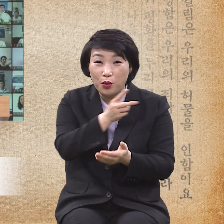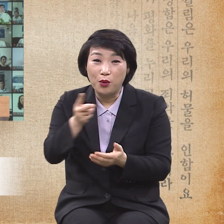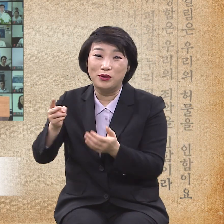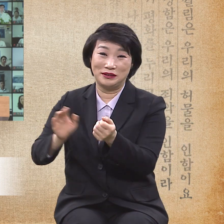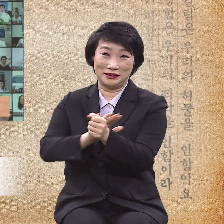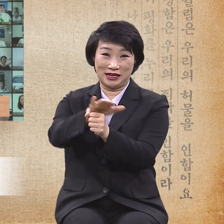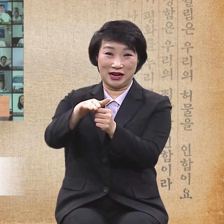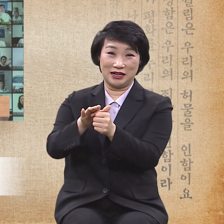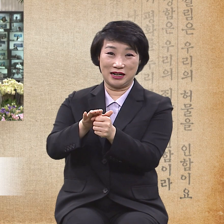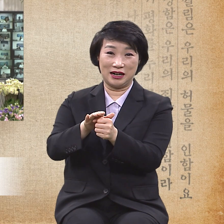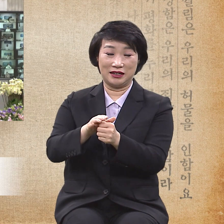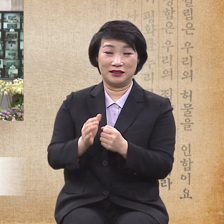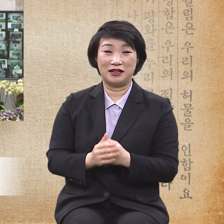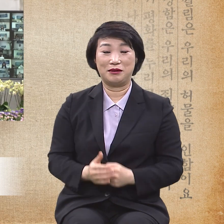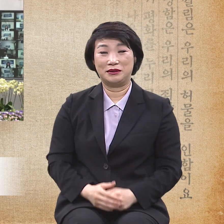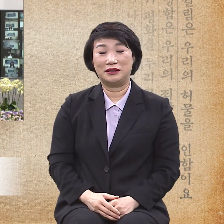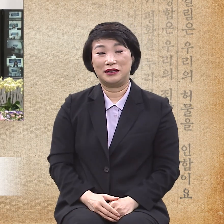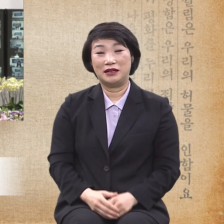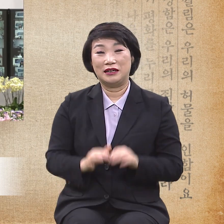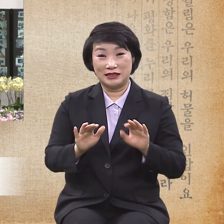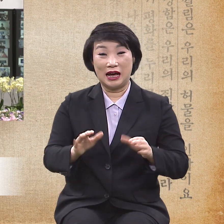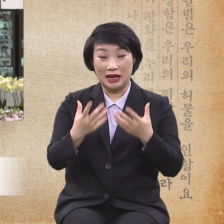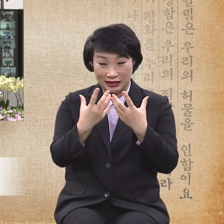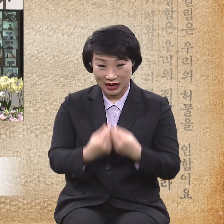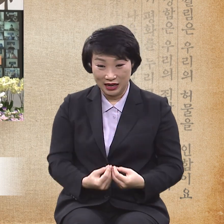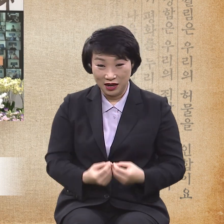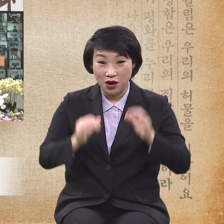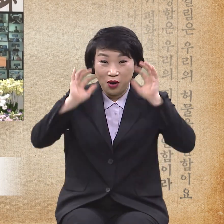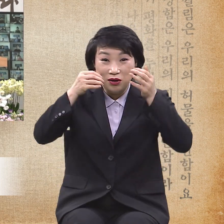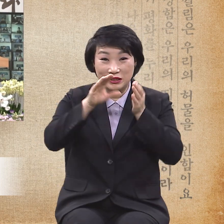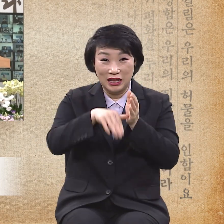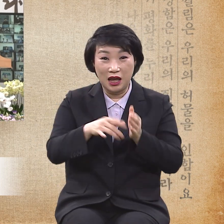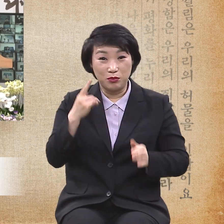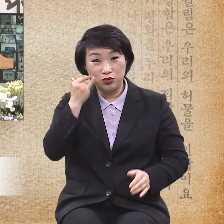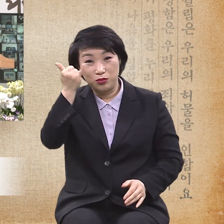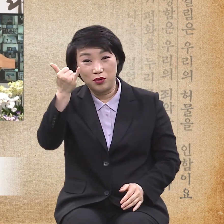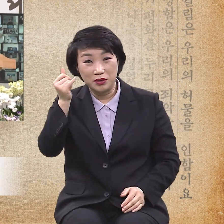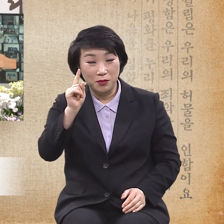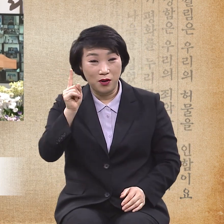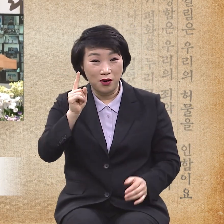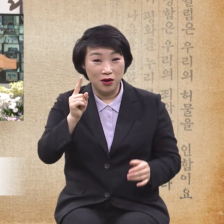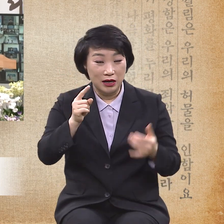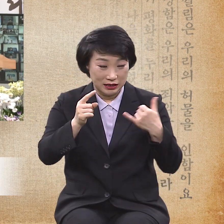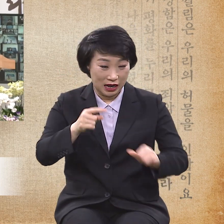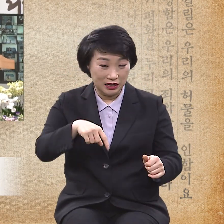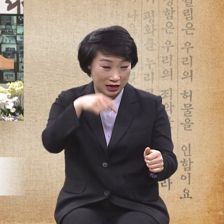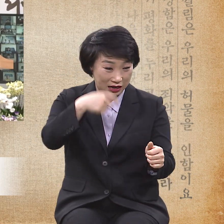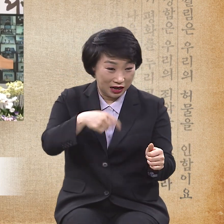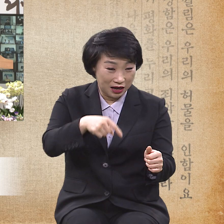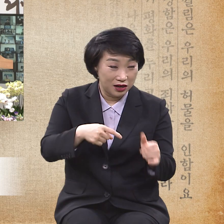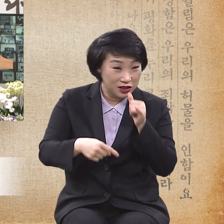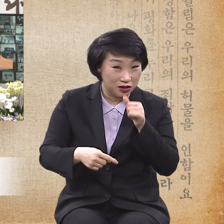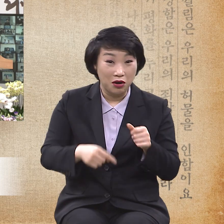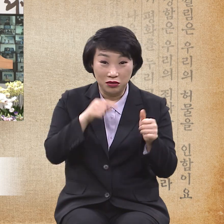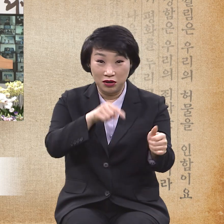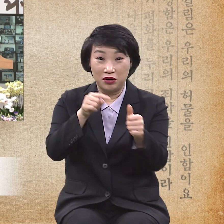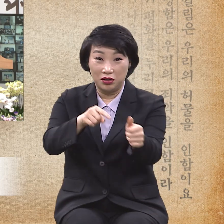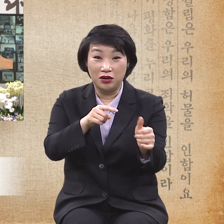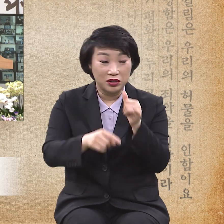사랑입니다. 자, 어렸을 때는 부모가 이래라